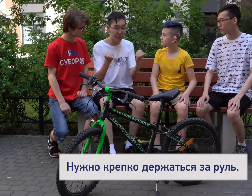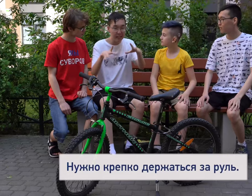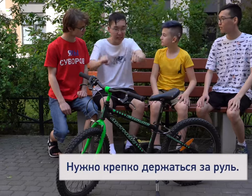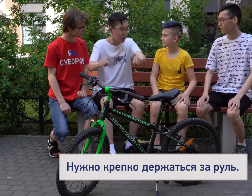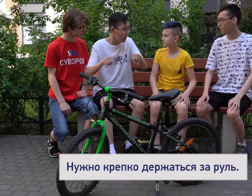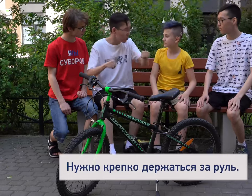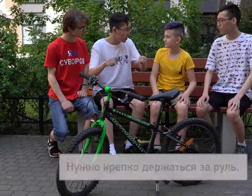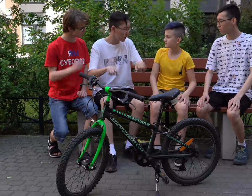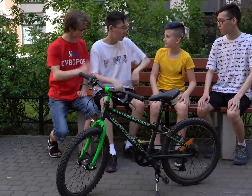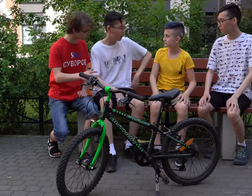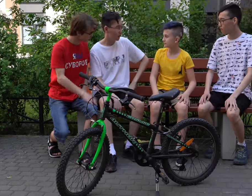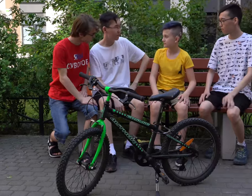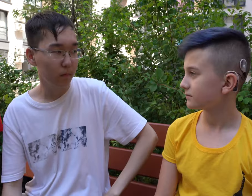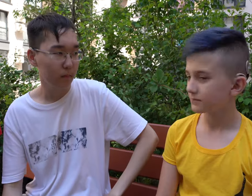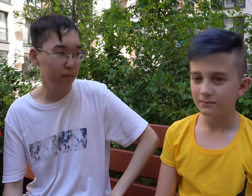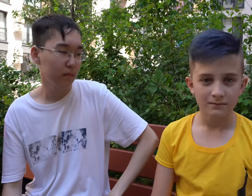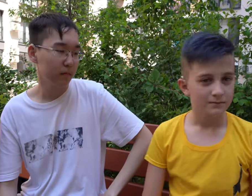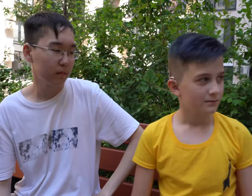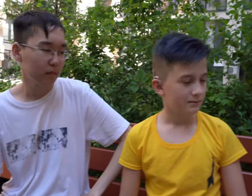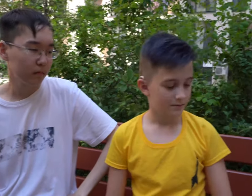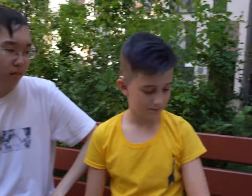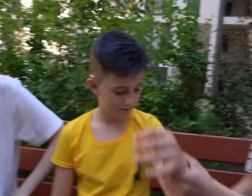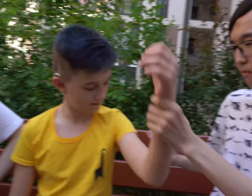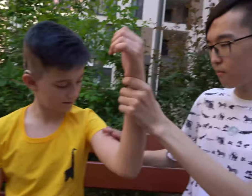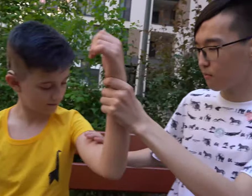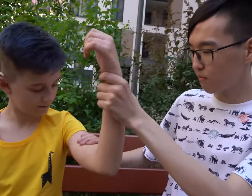Нужно крепко держаться за руль.